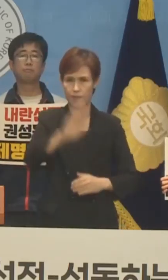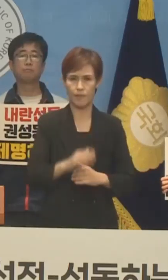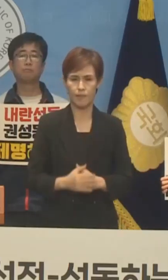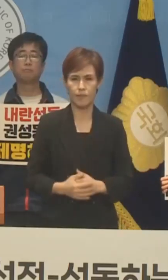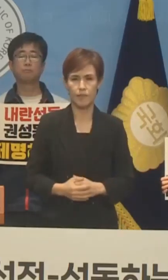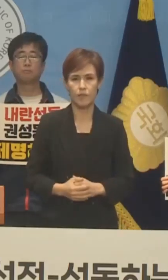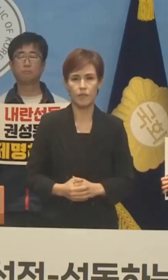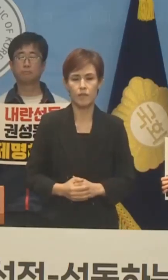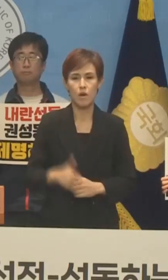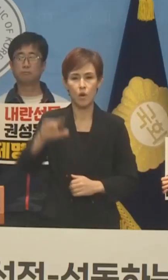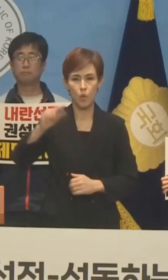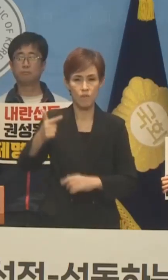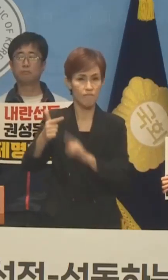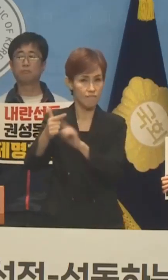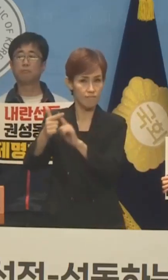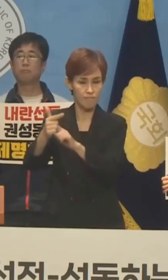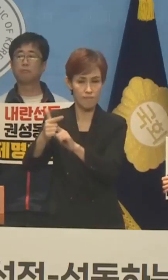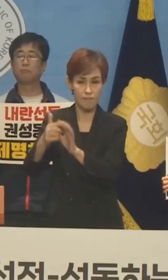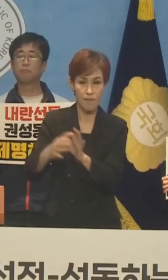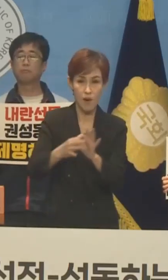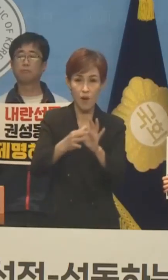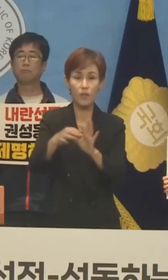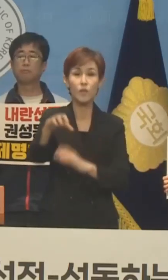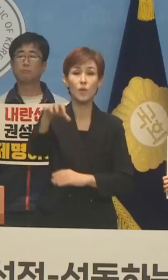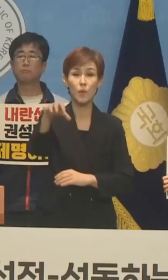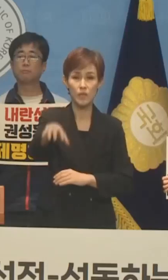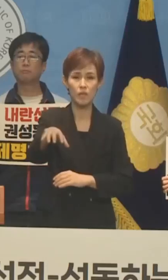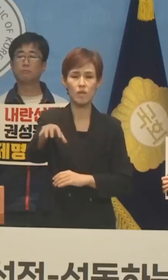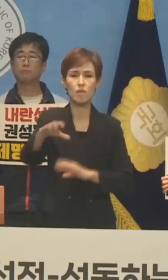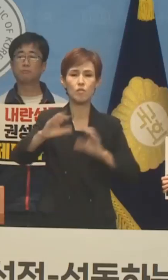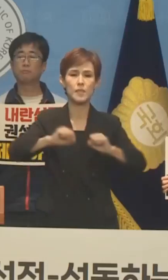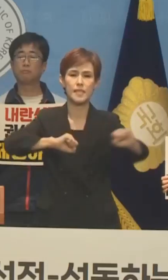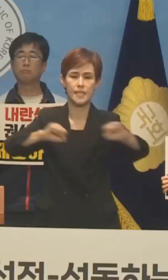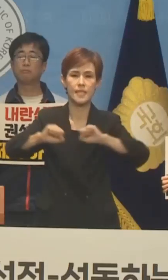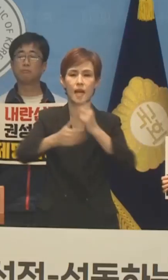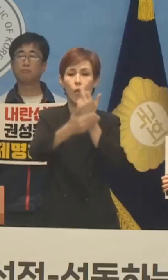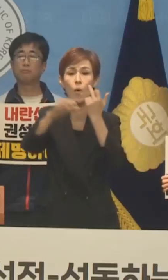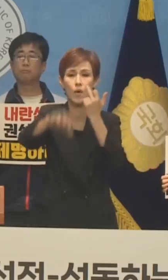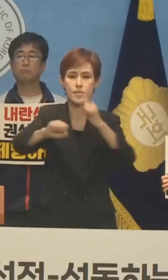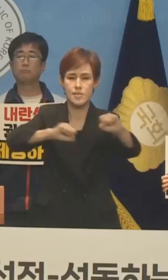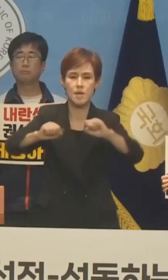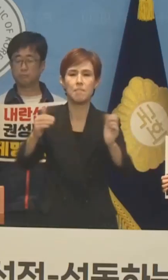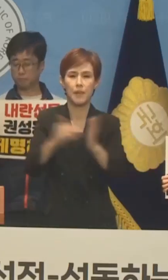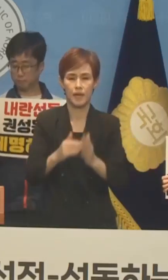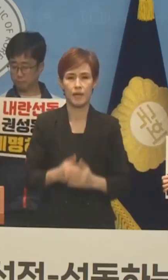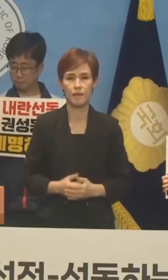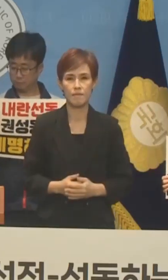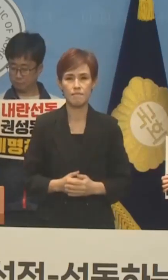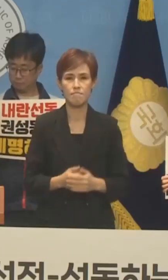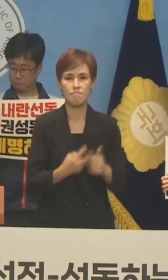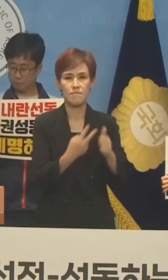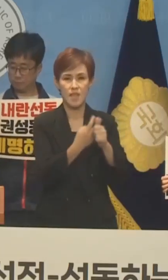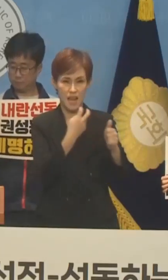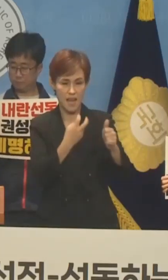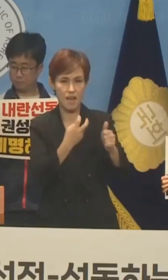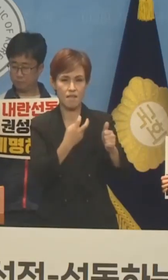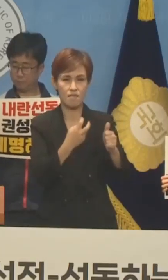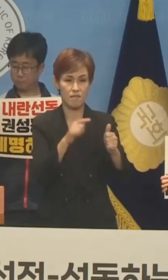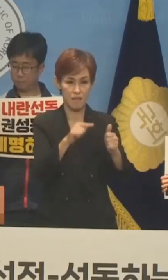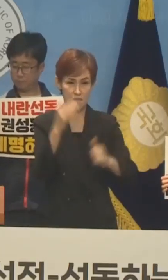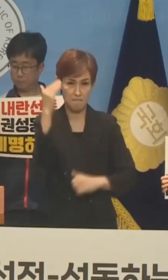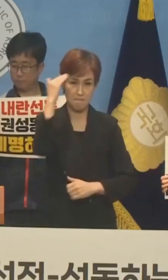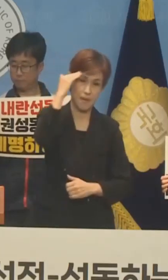것입니다. 권성동이 있는 강원에서 시민들이 먼저 행동했습니다. 탄핵 속추 의결을 조직적으로